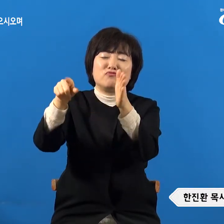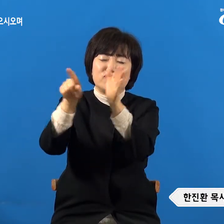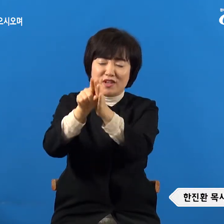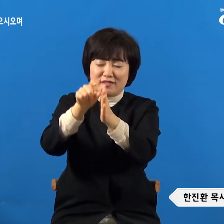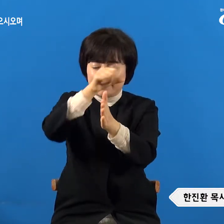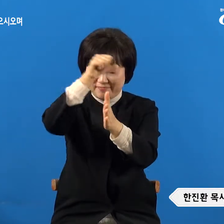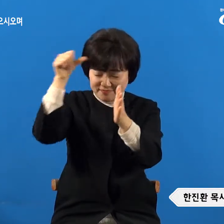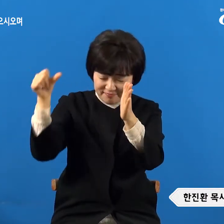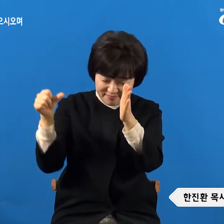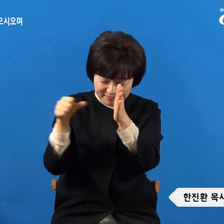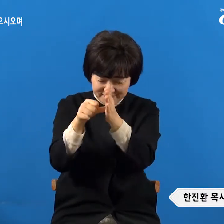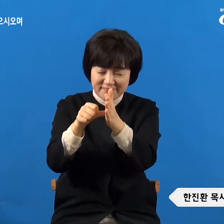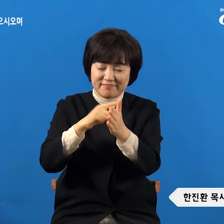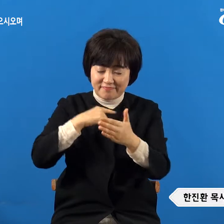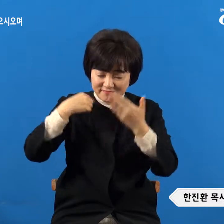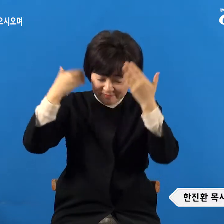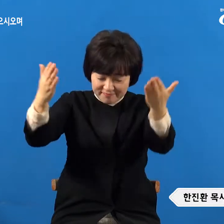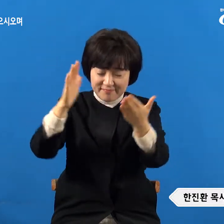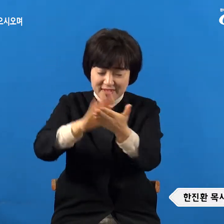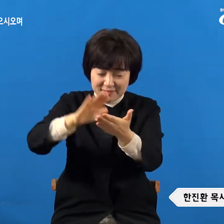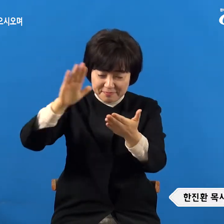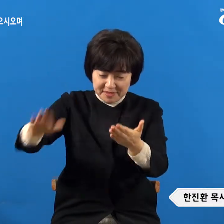살겠습니다 서원하고 기도를 했습니다.